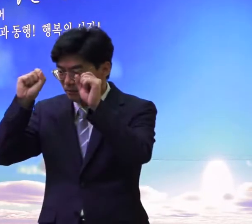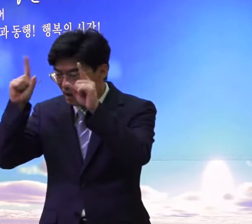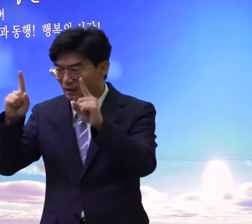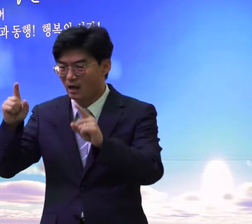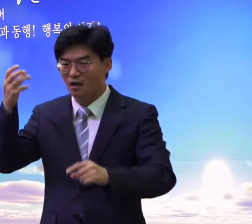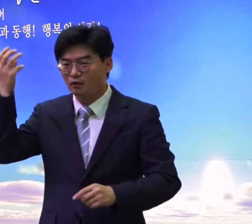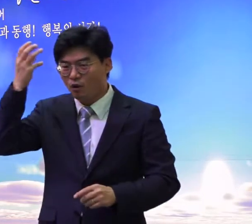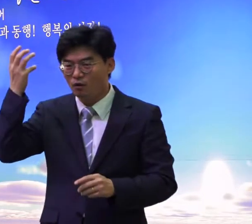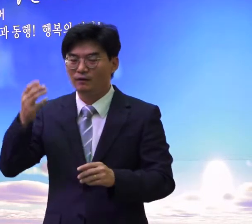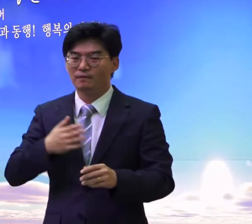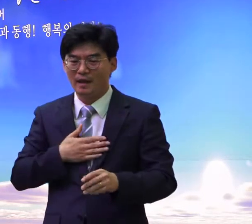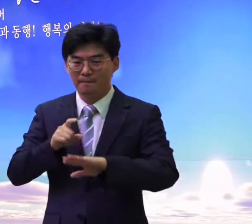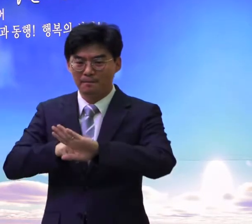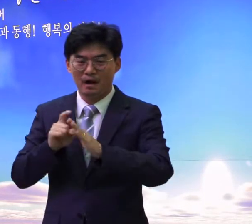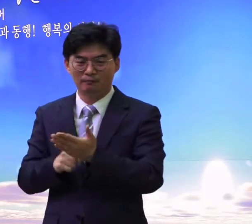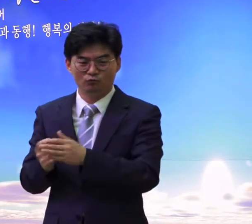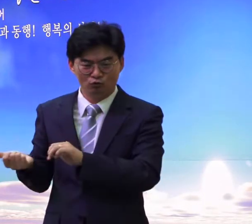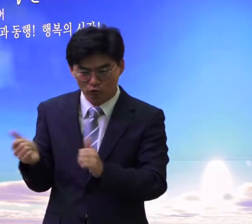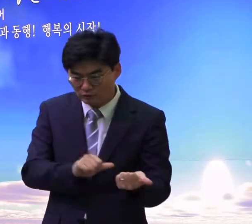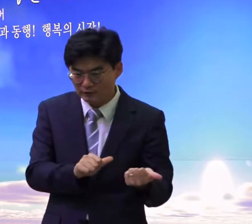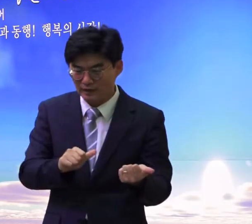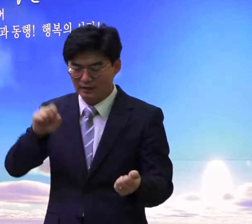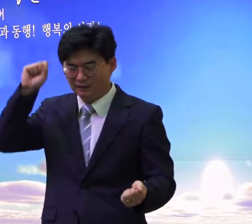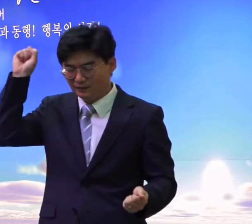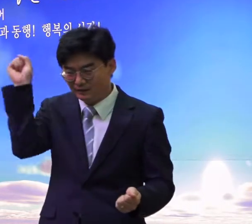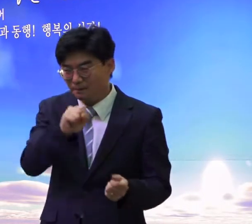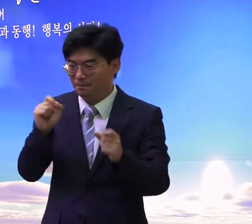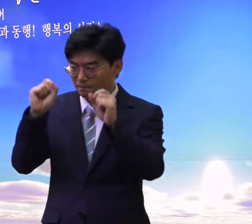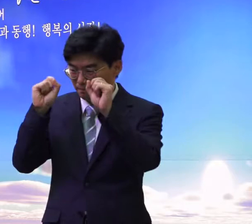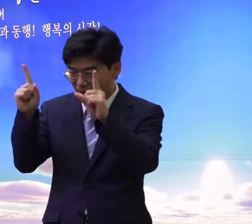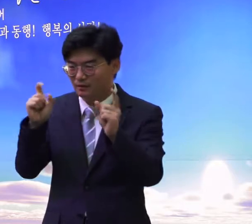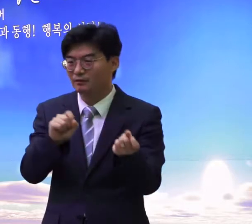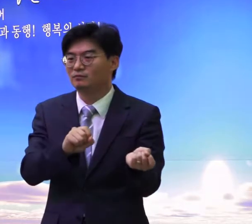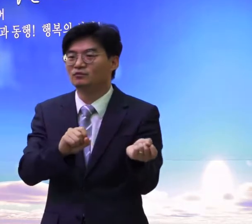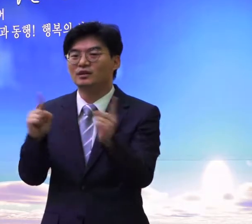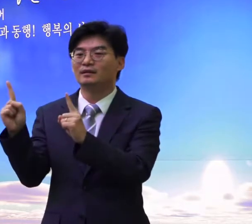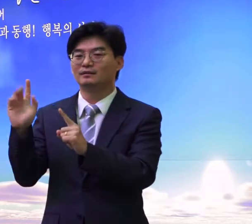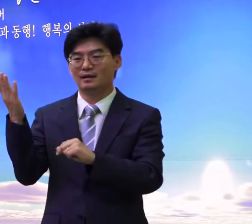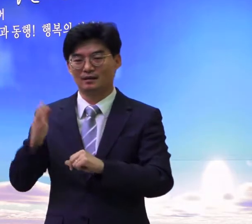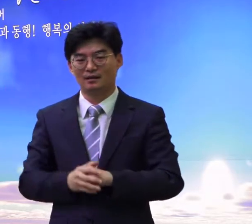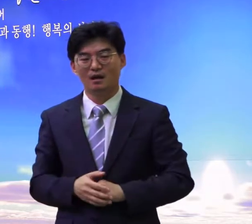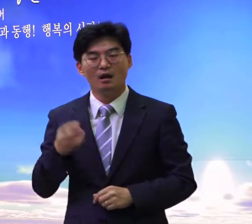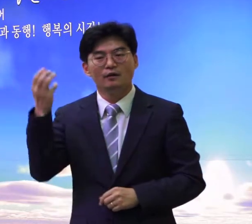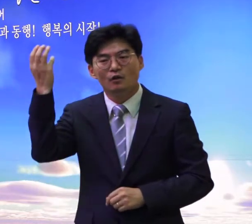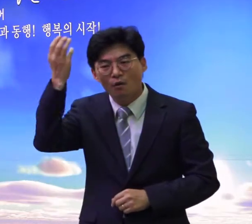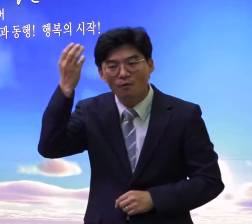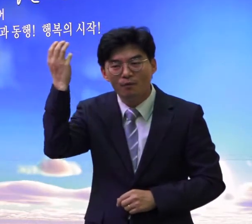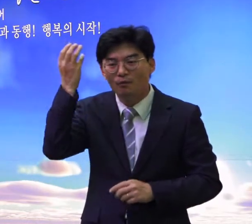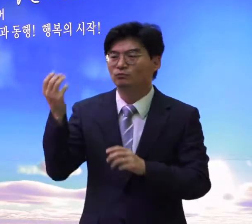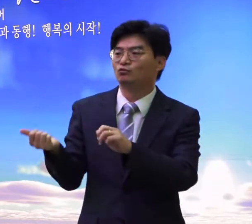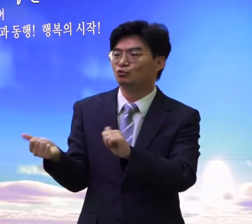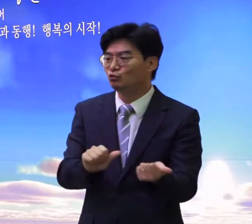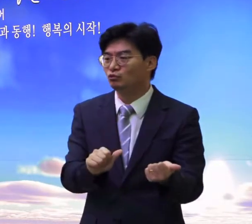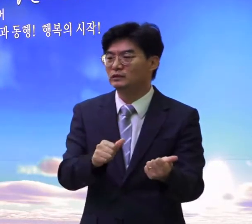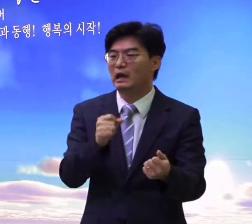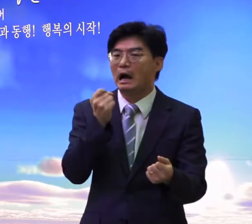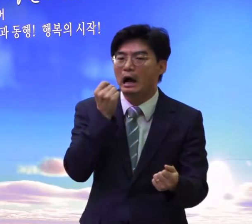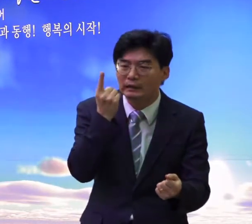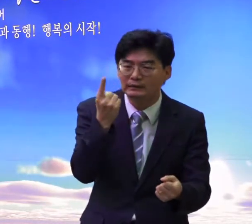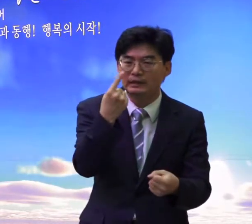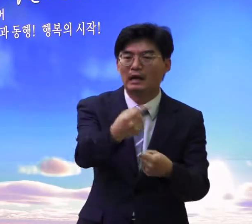우리가 깨우지 않으면 이 영혼의 밤은 일주일도 혹은 한 달도 더 길게는 1년도